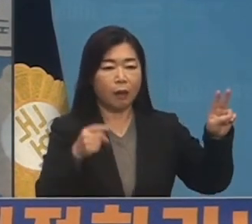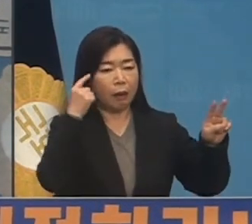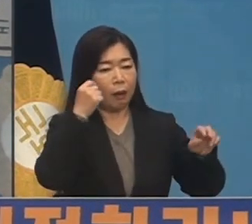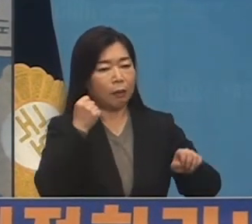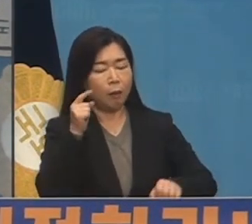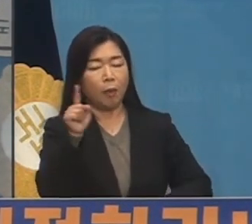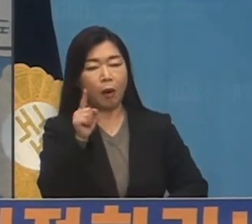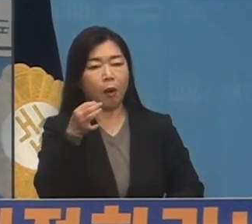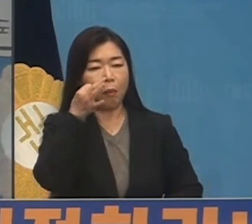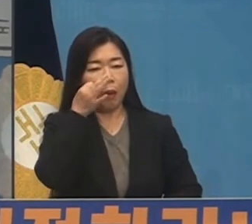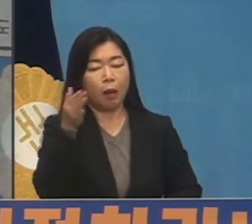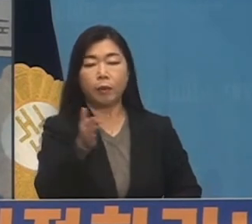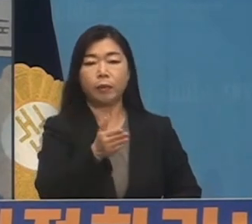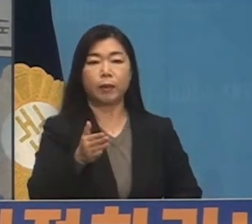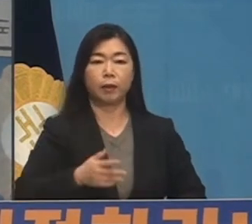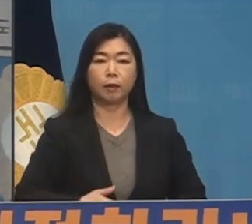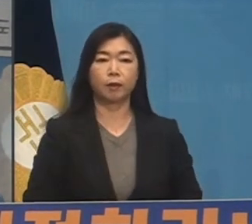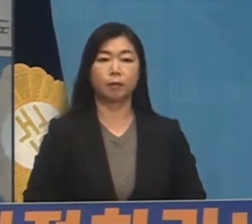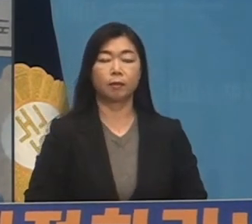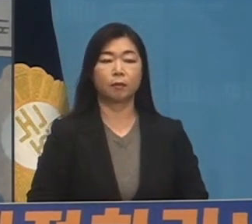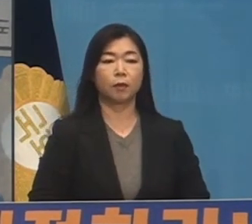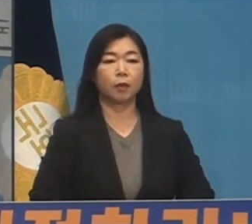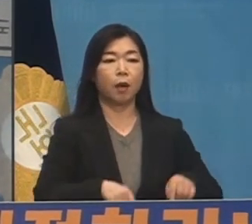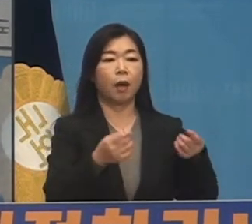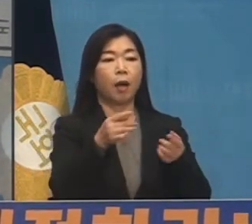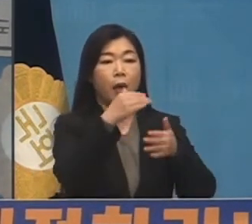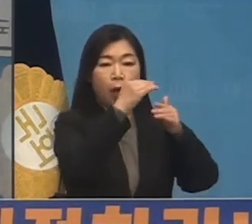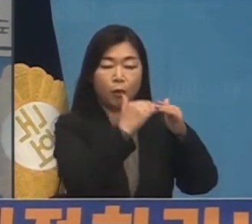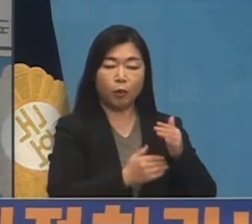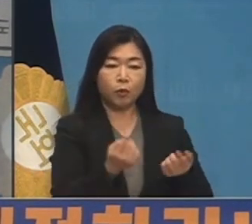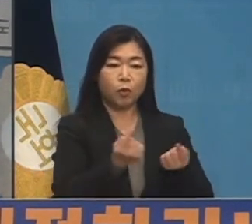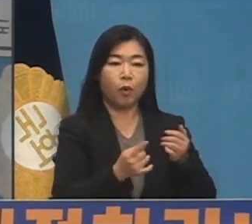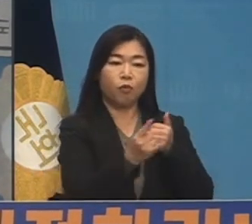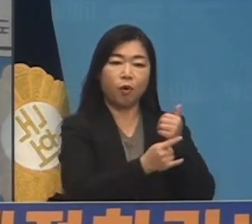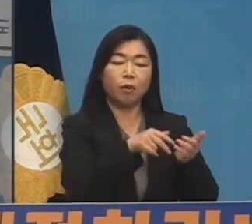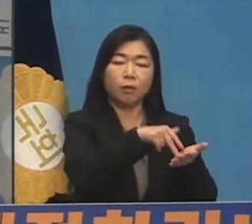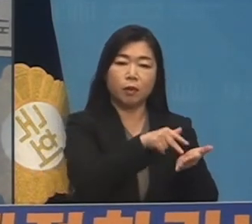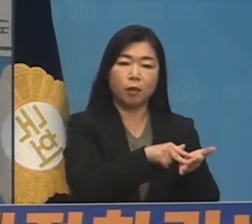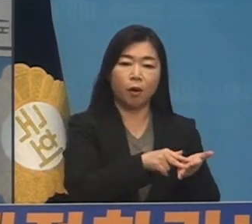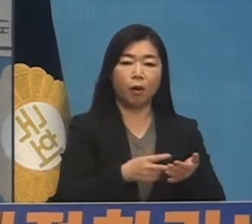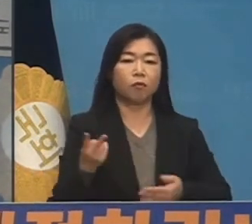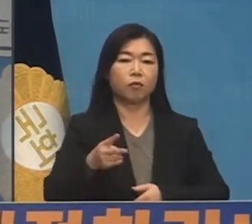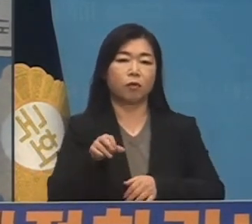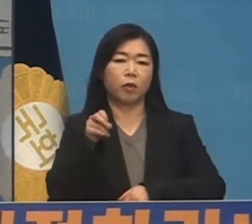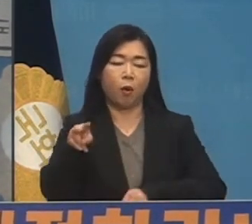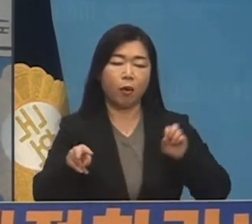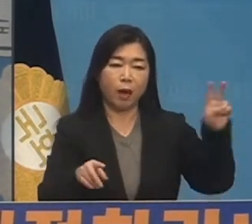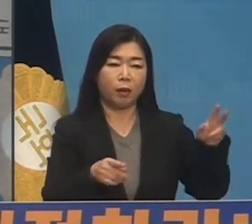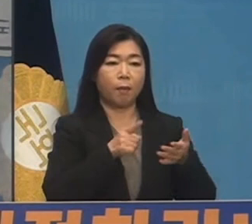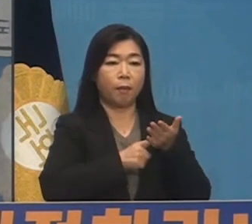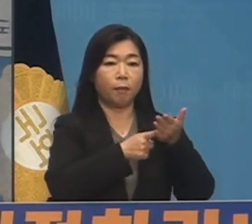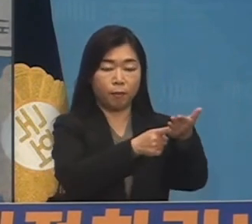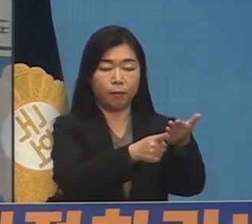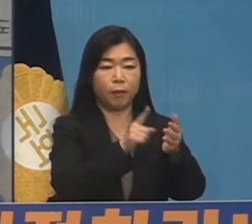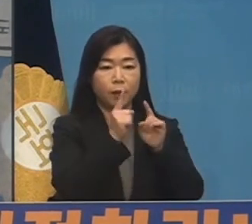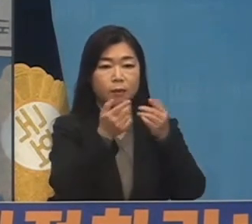의지가 전혀 보이지 않습니다. 안건조정위원회 위원으로서 두 정당에게 호소합니다.